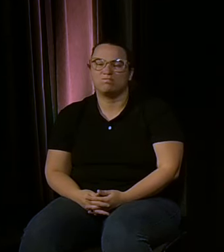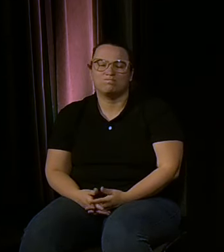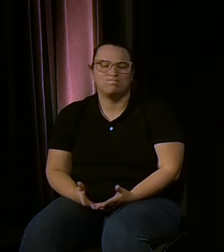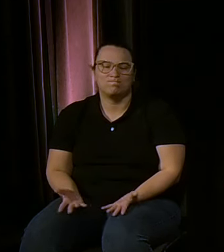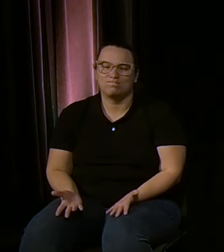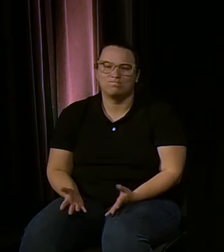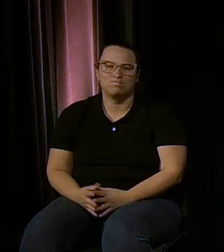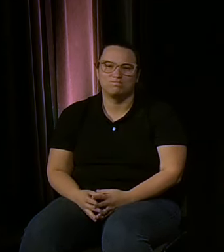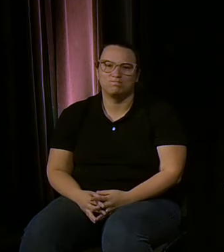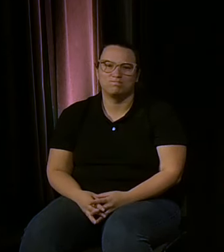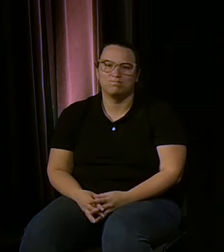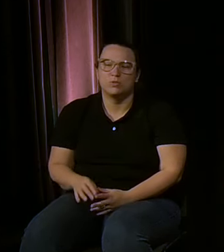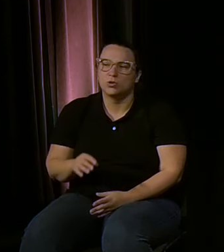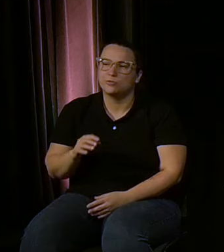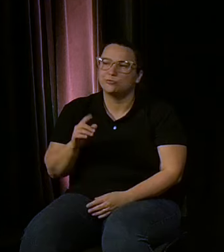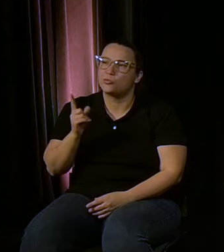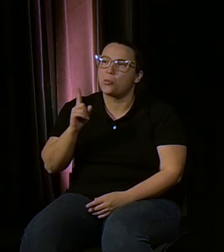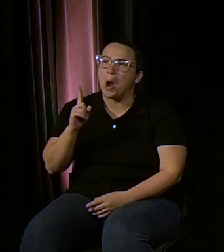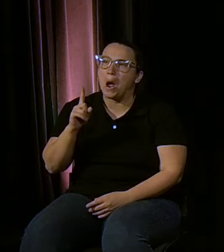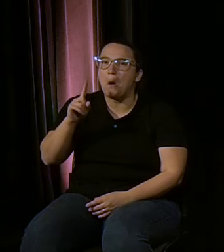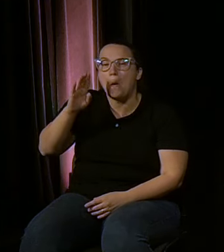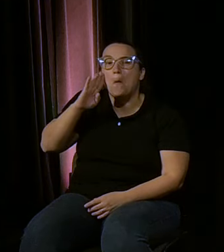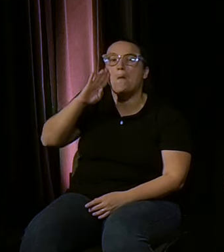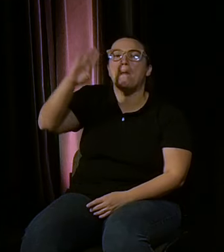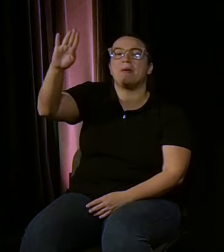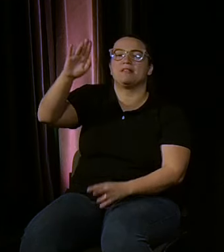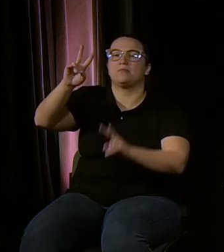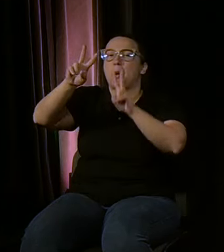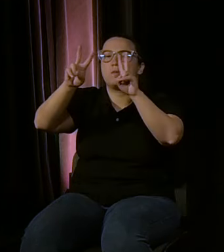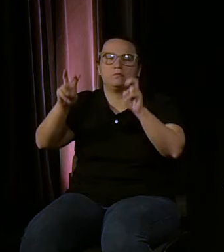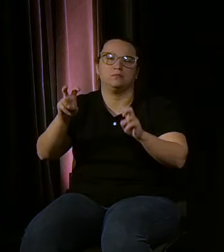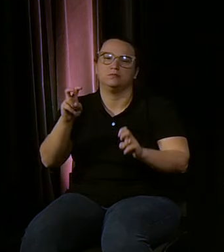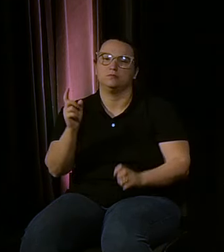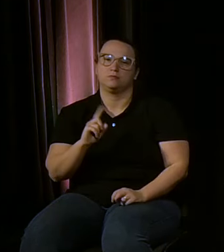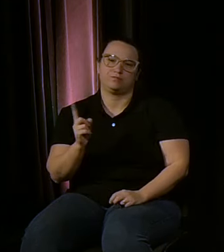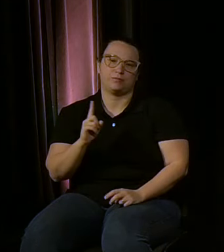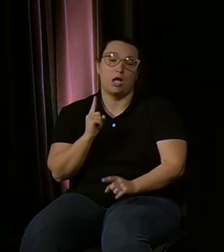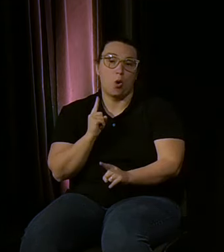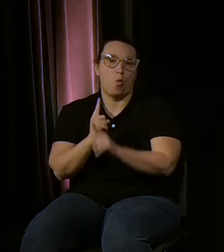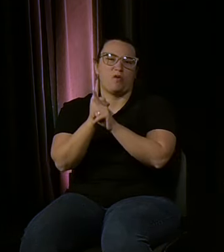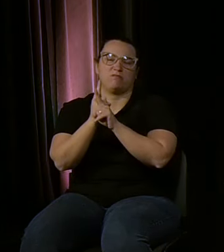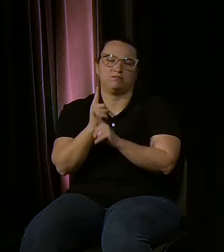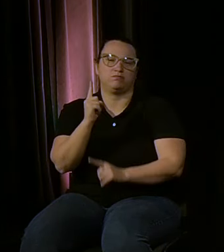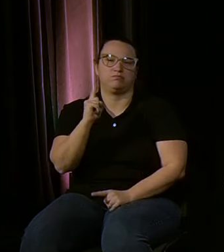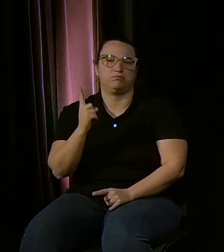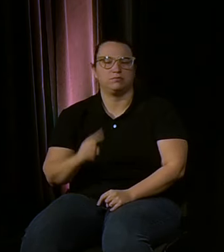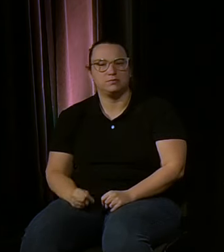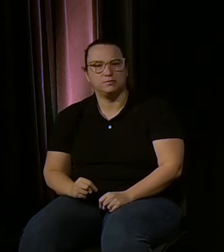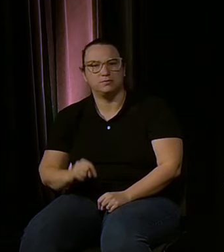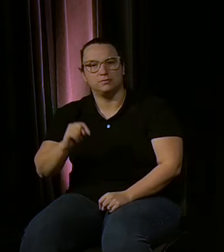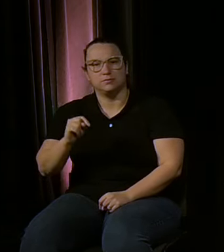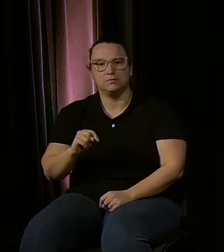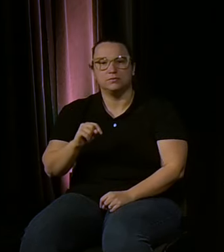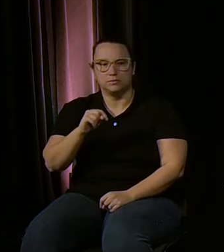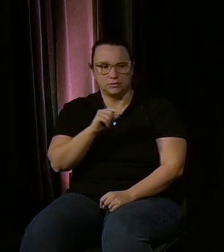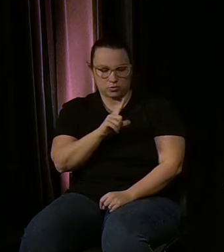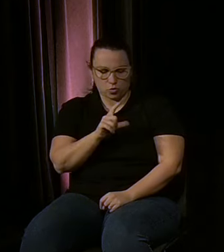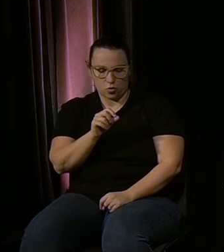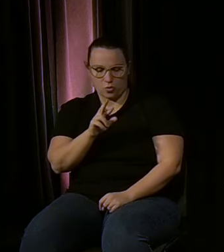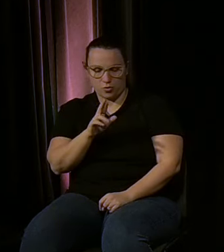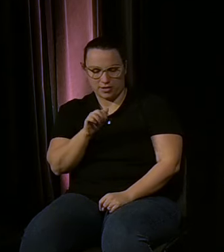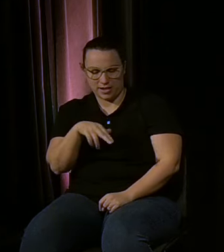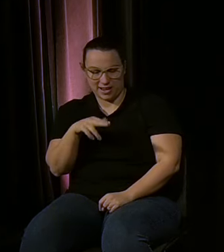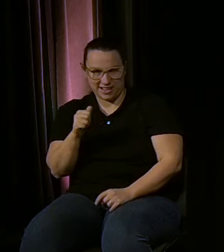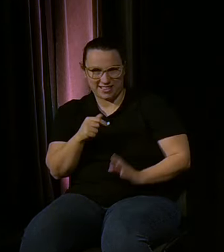enfim, não é o ponto da questão, assim, esse encontro. E Lorena, a gente se viu esse filme no Cine Clube Mocambo,